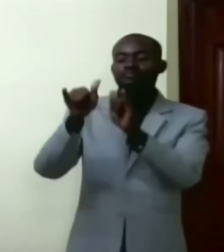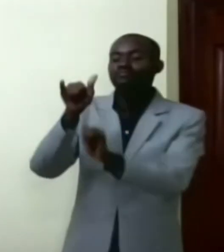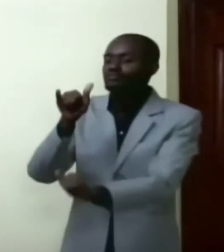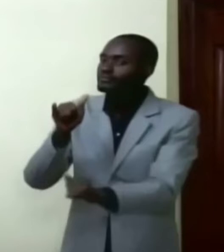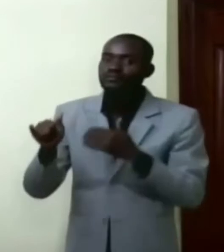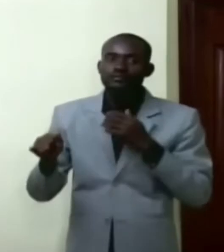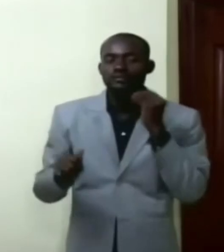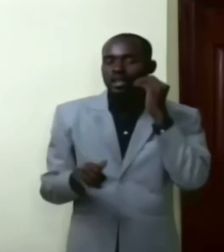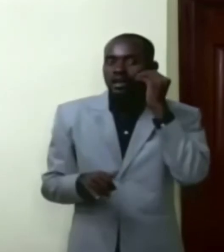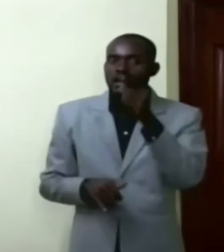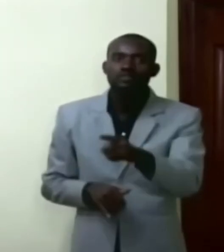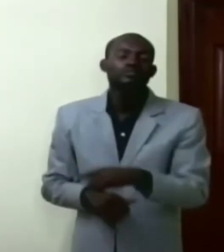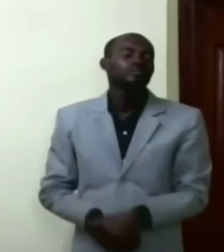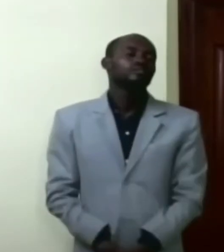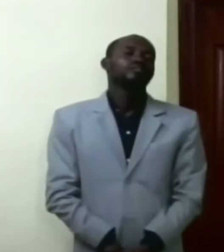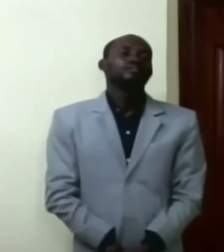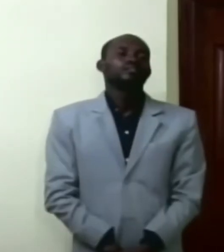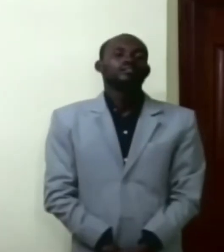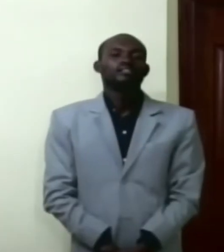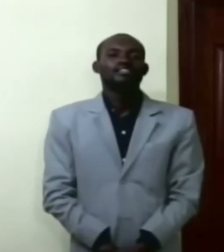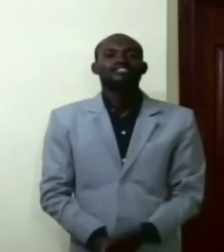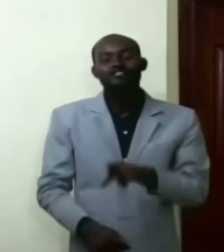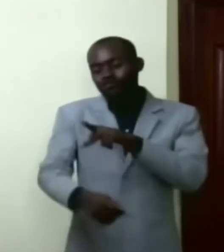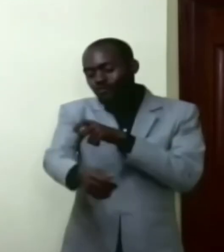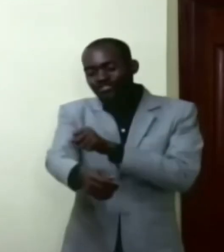Mais les paracouverts, c'est tout monté, pas calé.